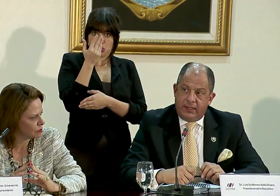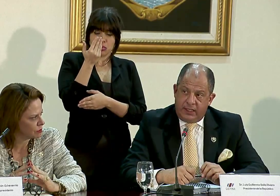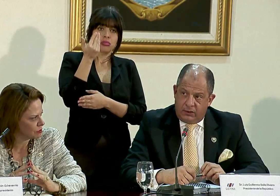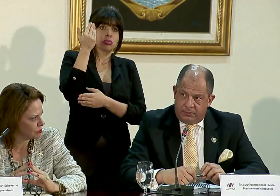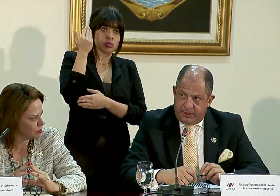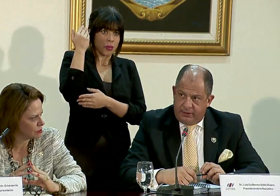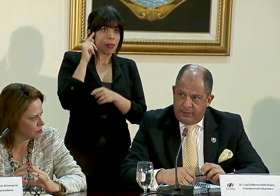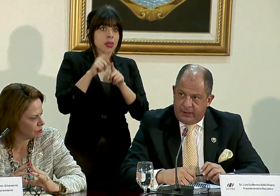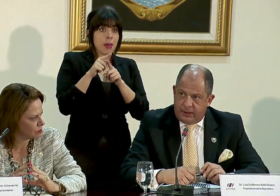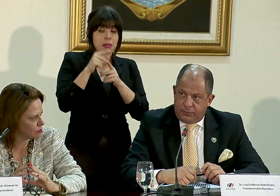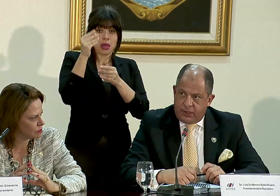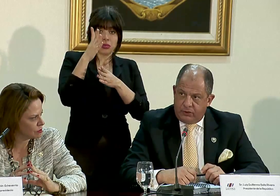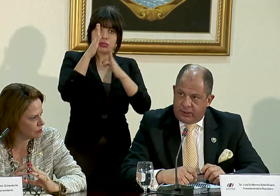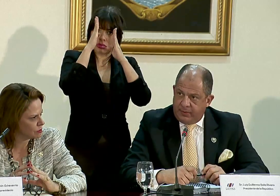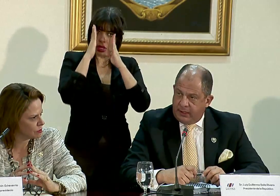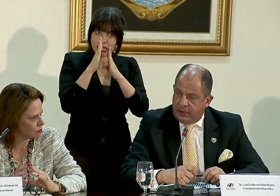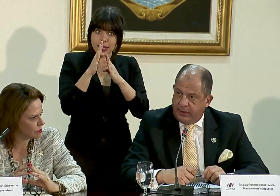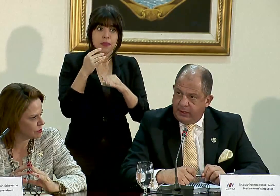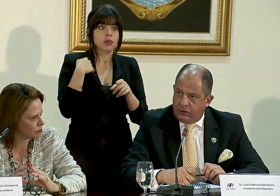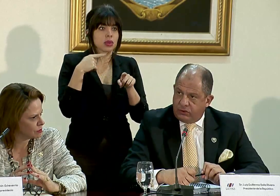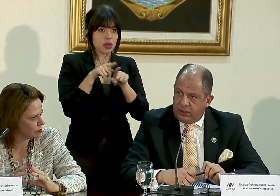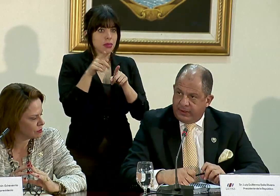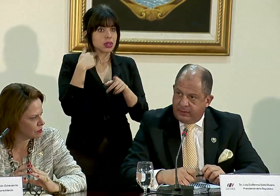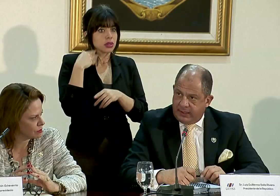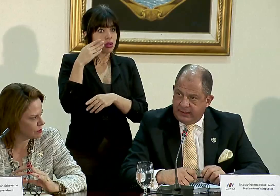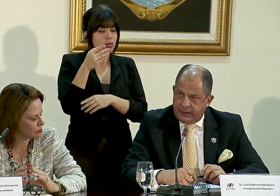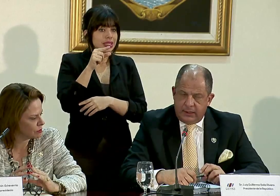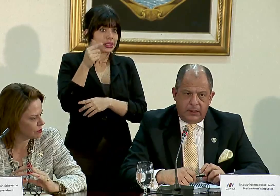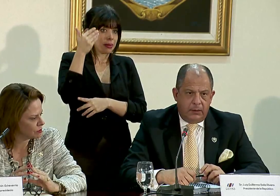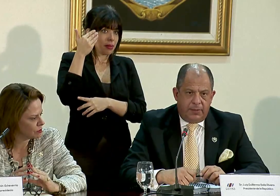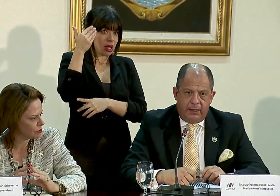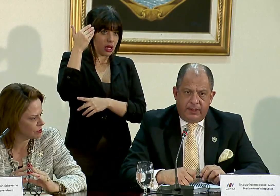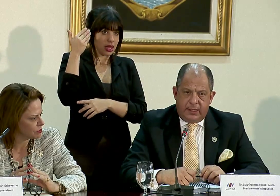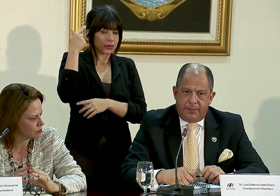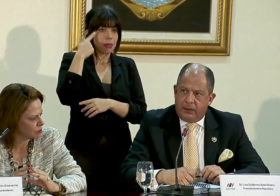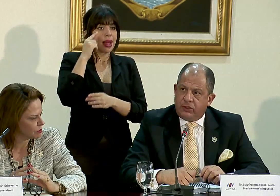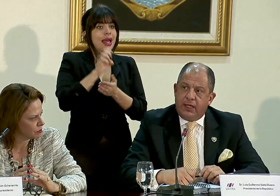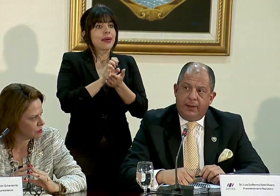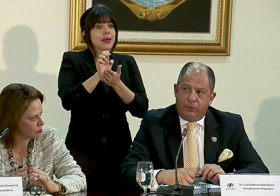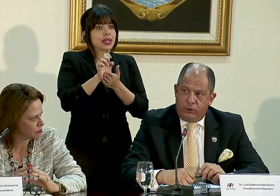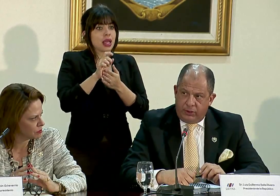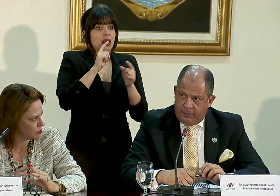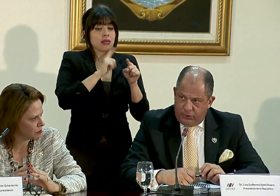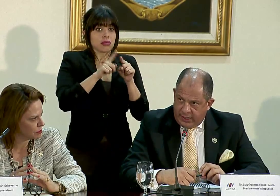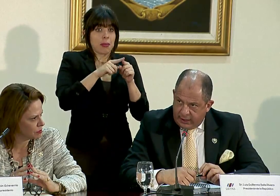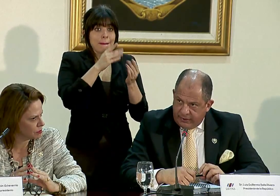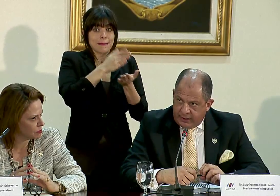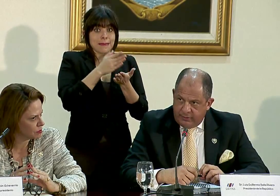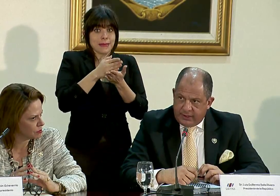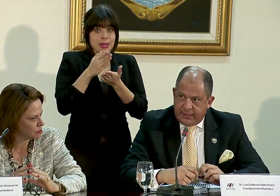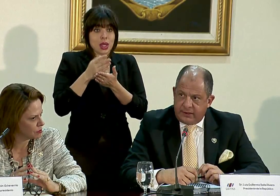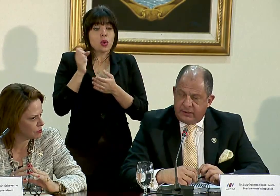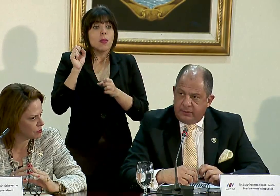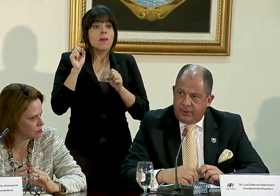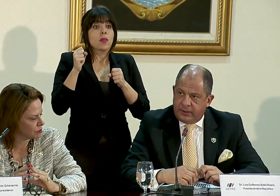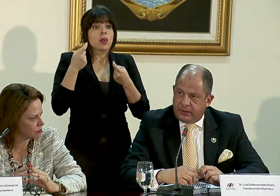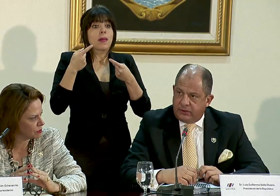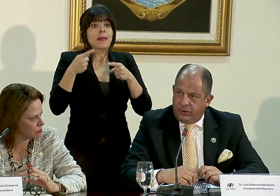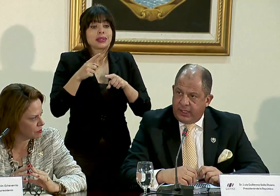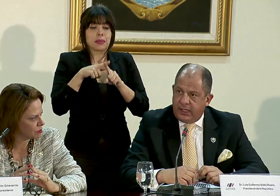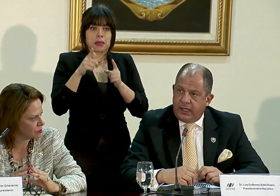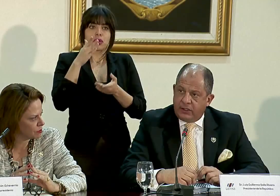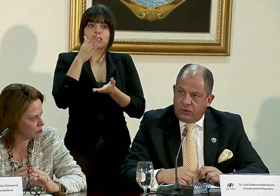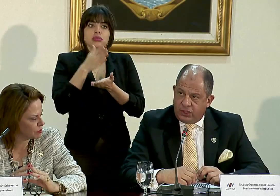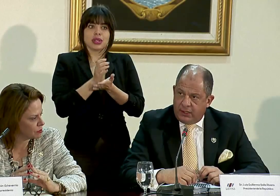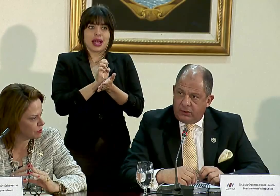que ha sido atendido previamente porque yo he también intervenido en las últimas semanas para evitar paros que podían evitarse simplemente